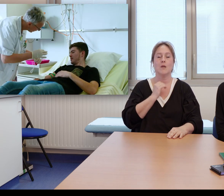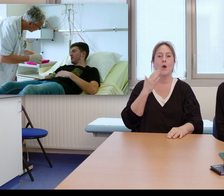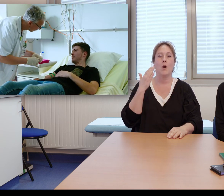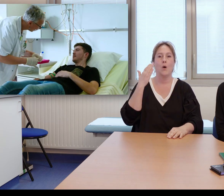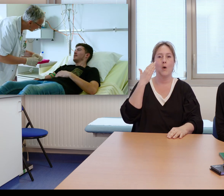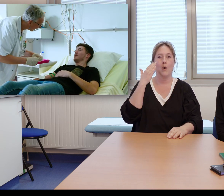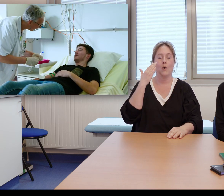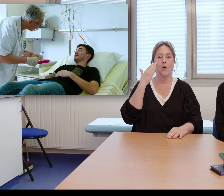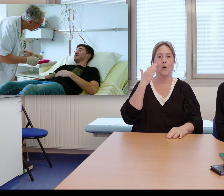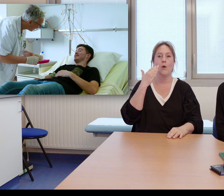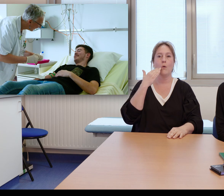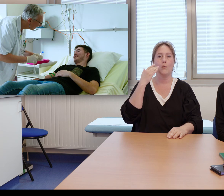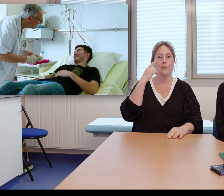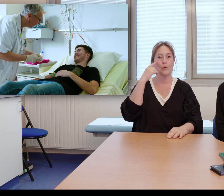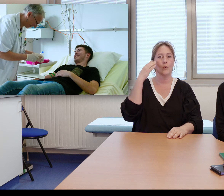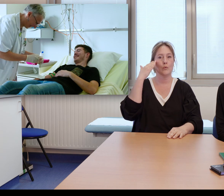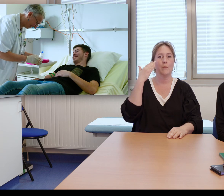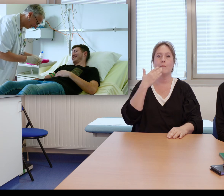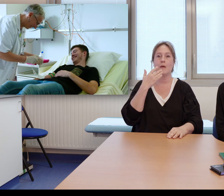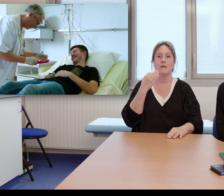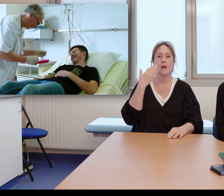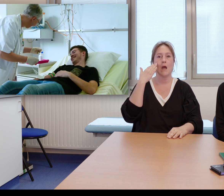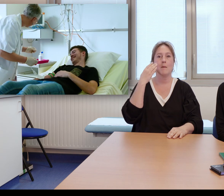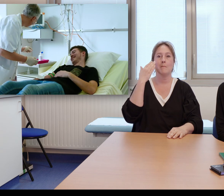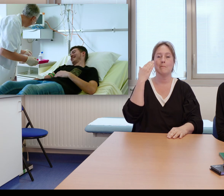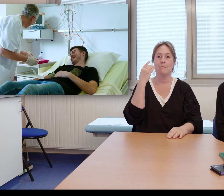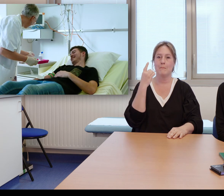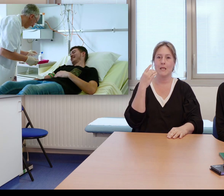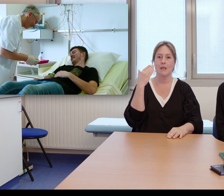On peut te mettre un patch